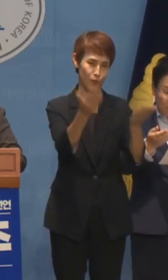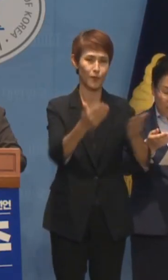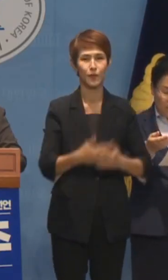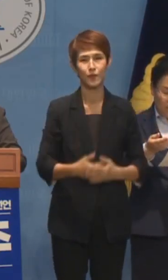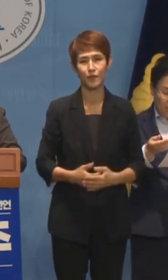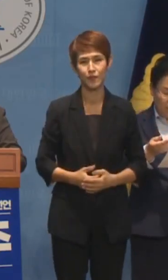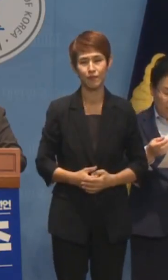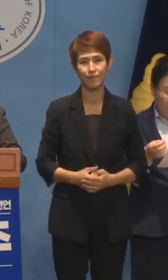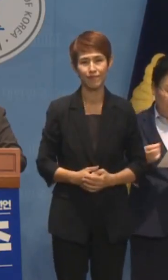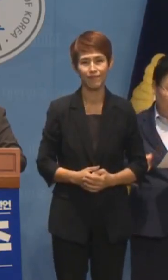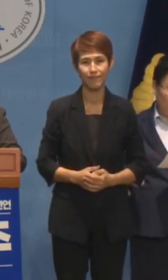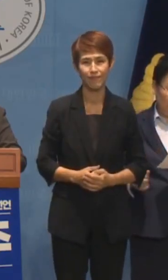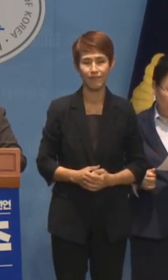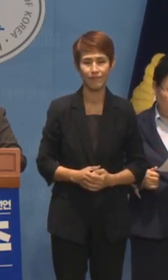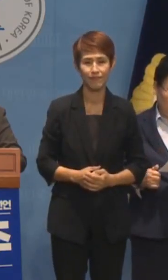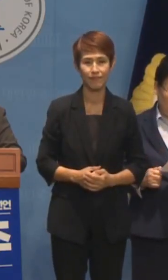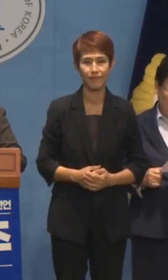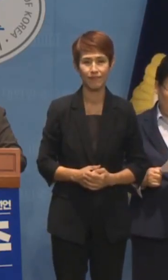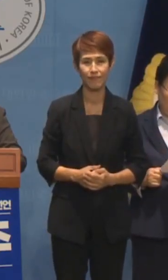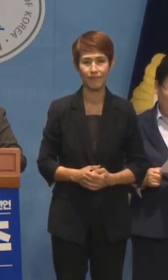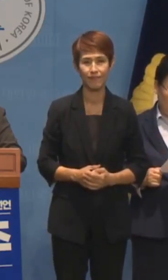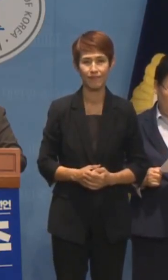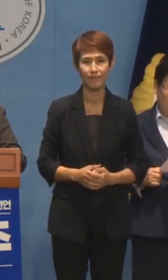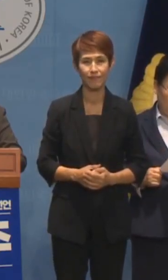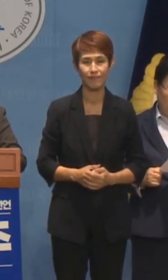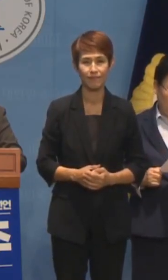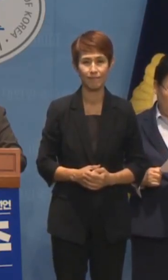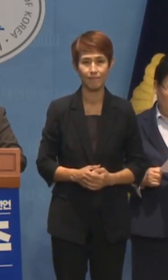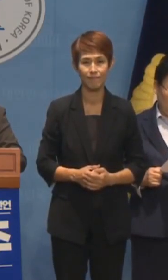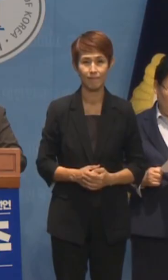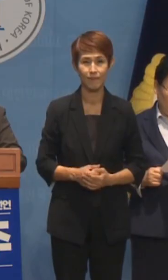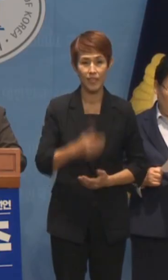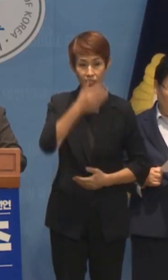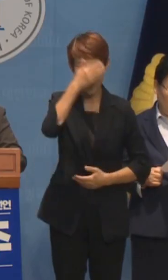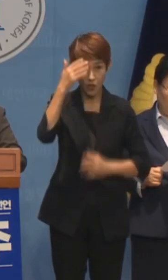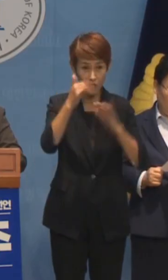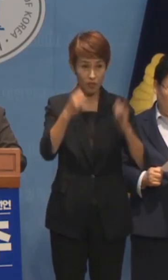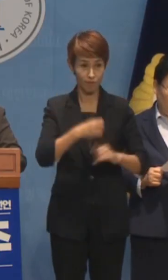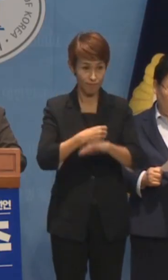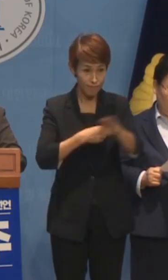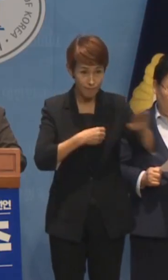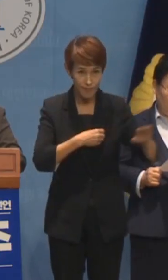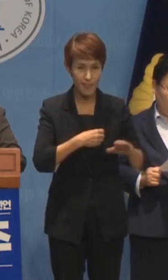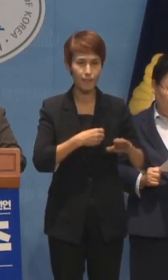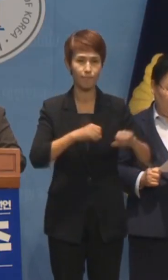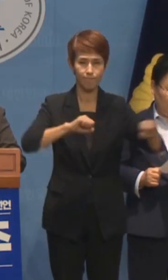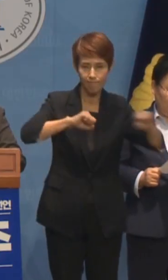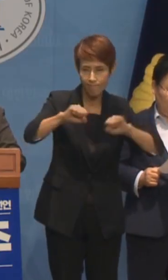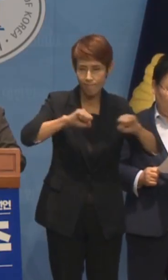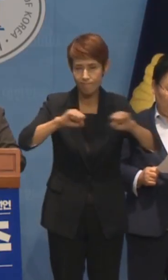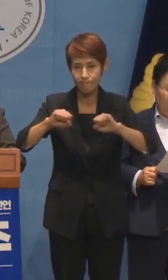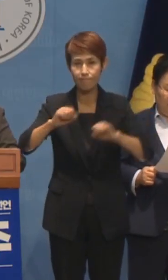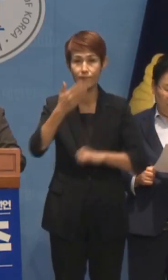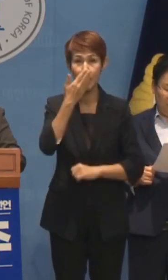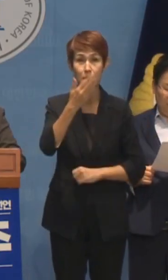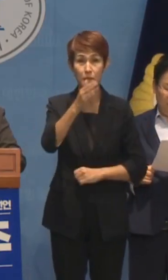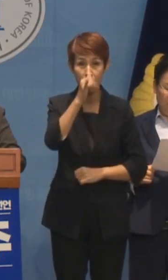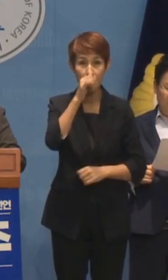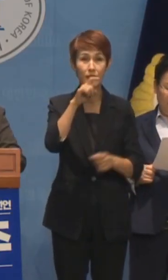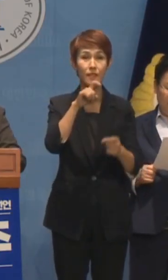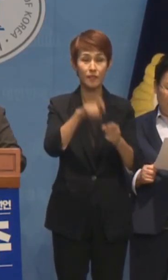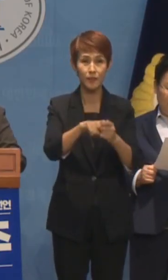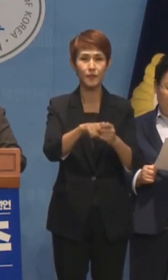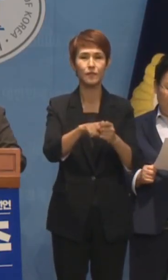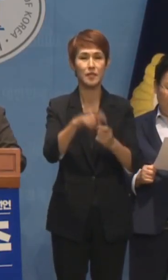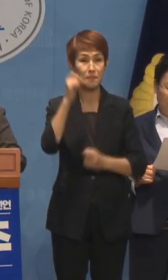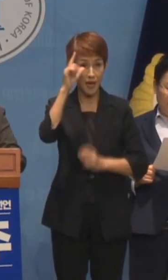발굴하는 시스템을 체계적으로 구축하겠습니다. 이를 위해 청년 당원들이 다양한 청년 활동을 펼쳐나갈 수 있도록